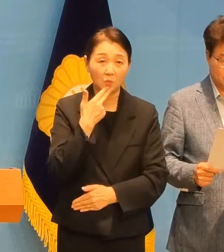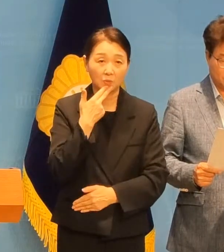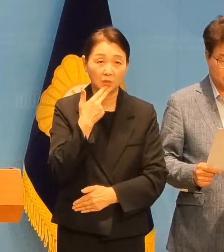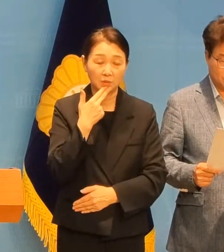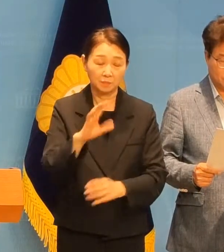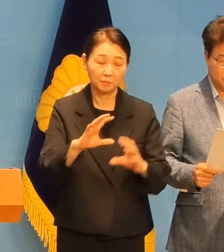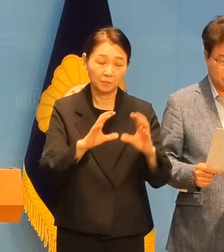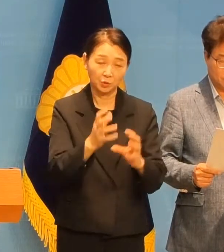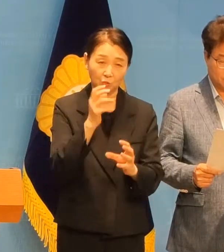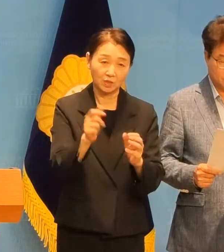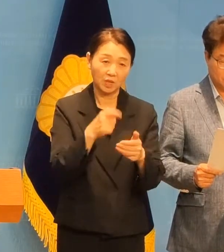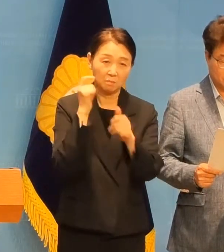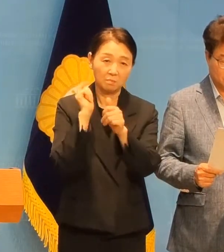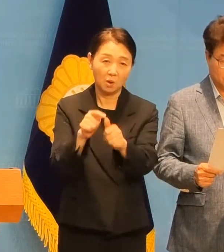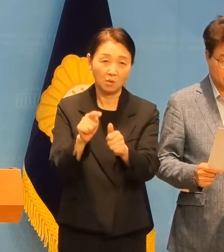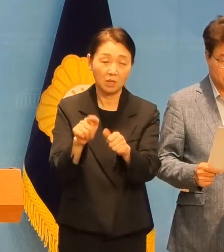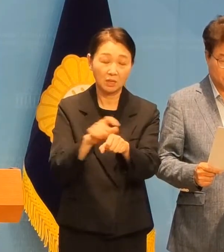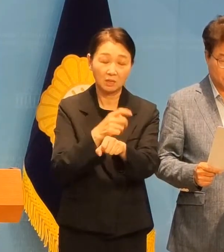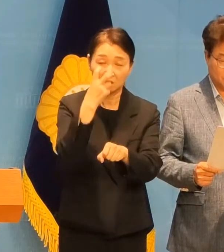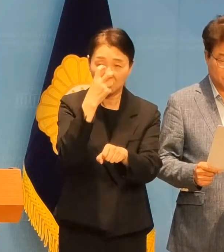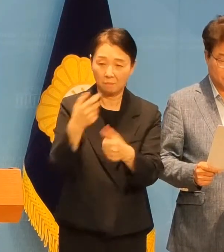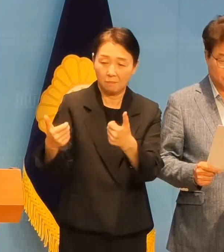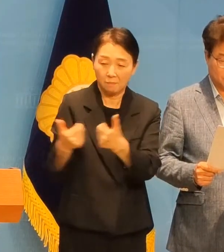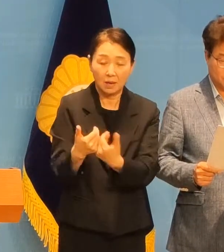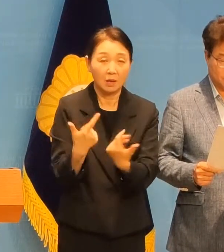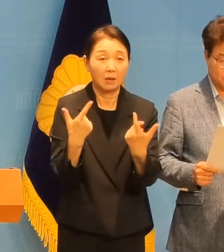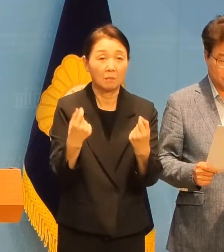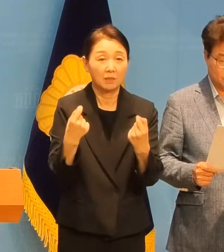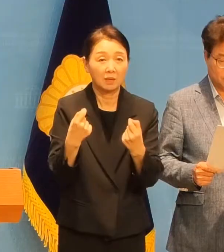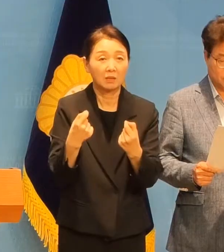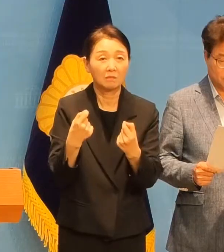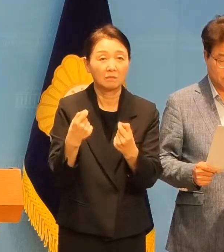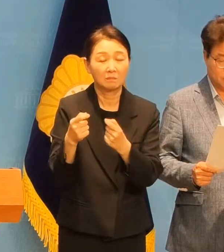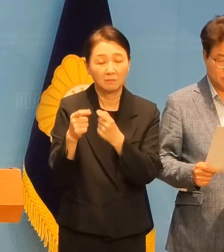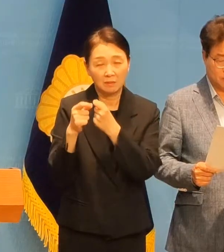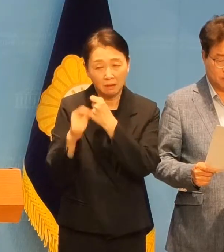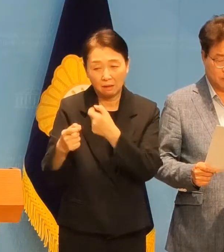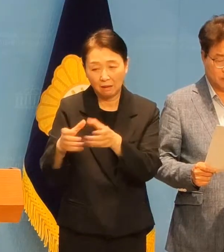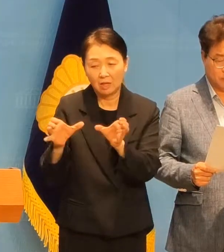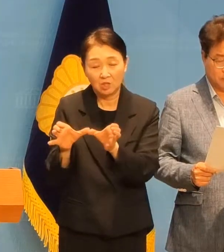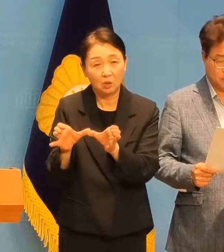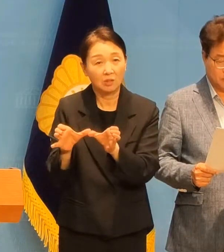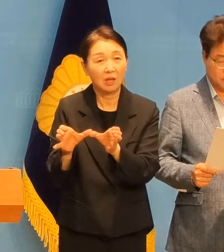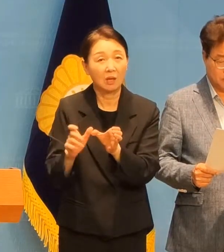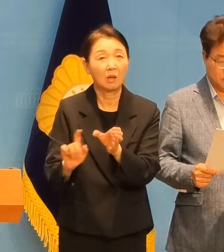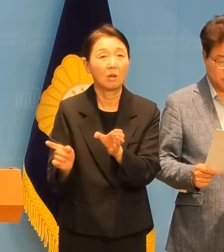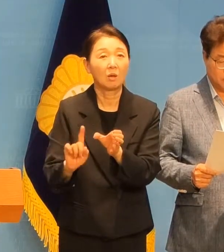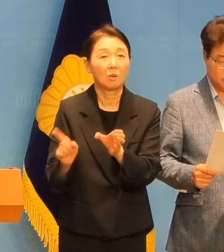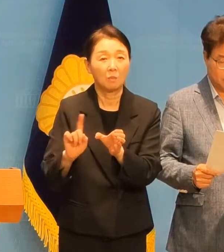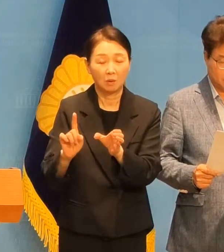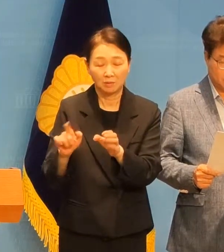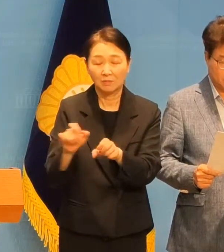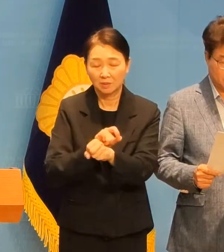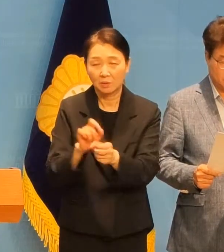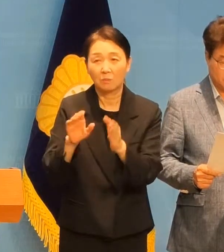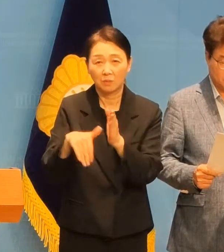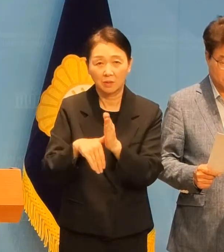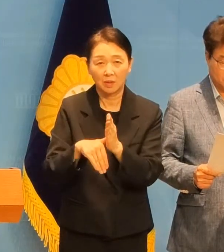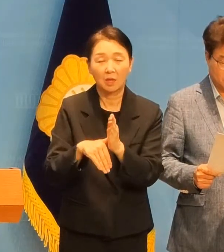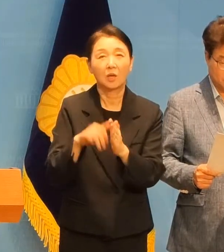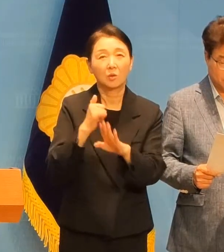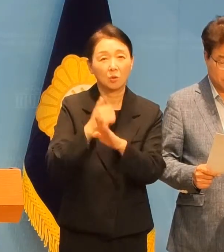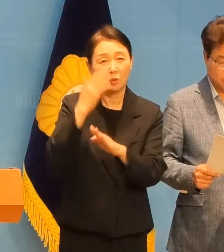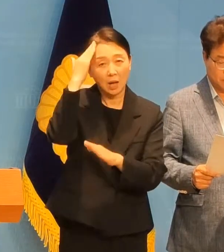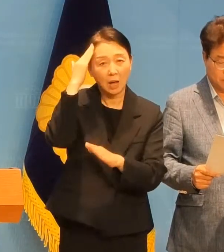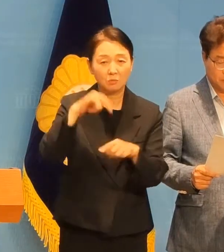명령인 특검 수사에 대적한다면 위원정당 해산 심판으로 대한민국 정치사의 뒤안길로 사라지게